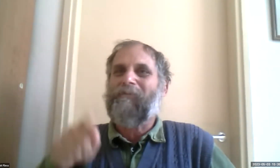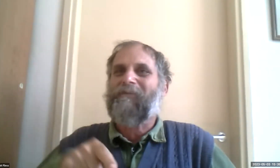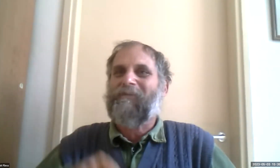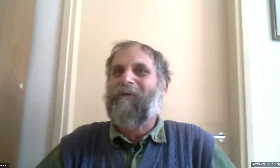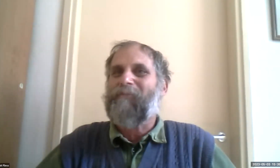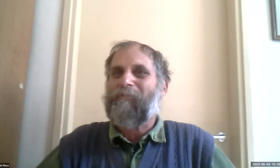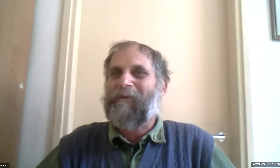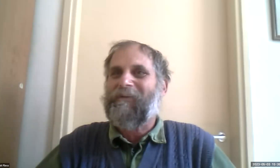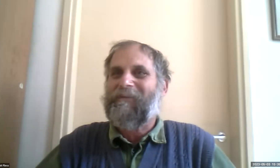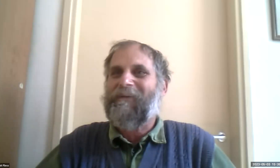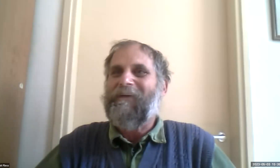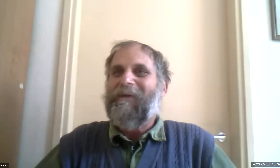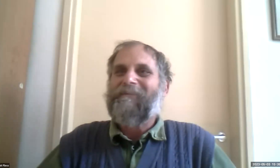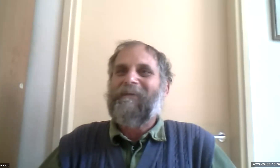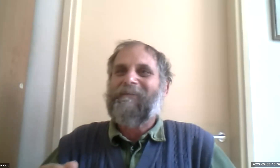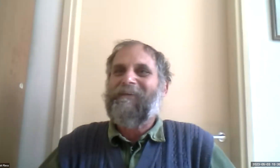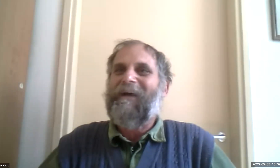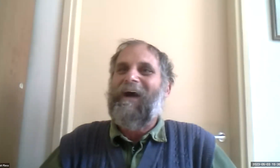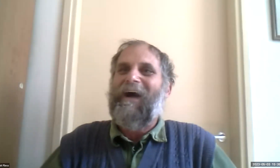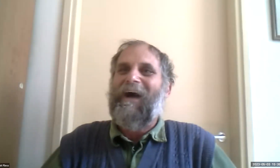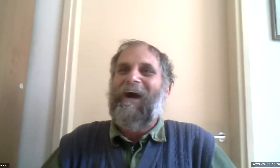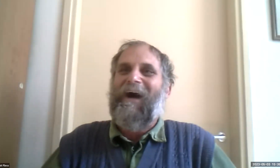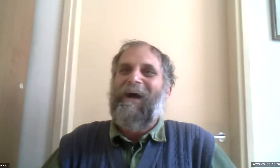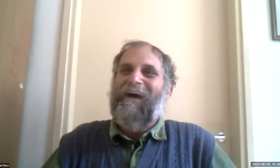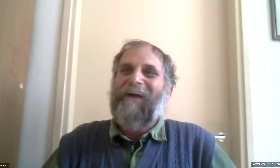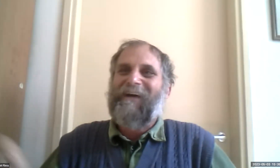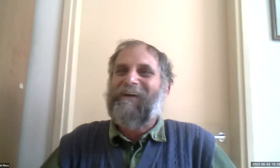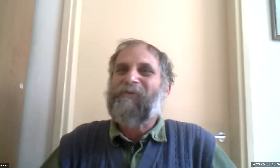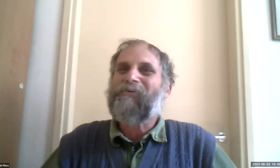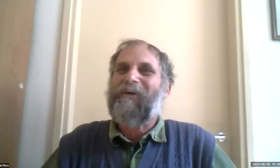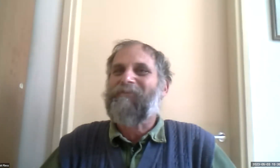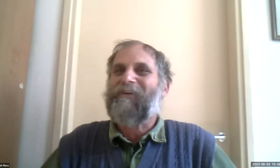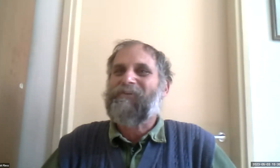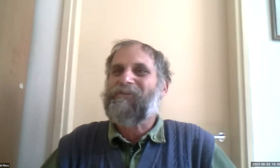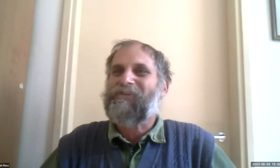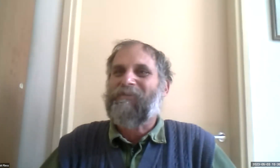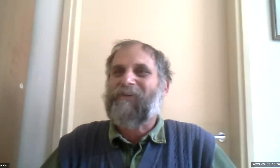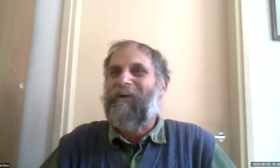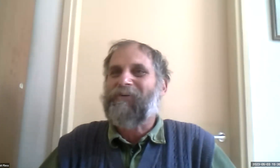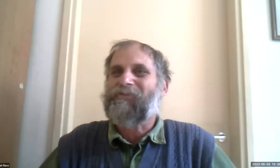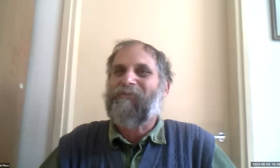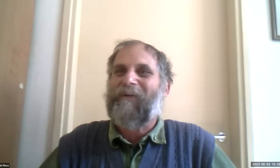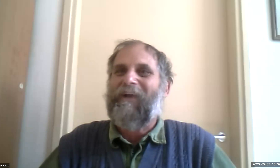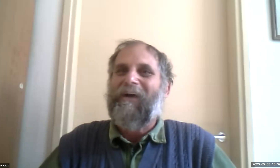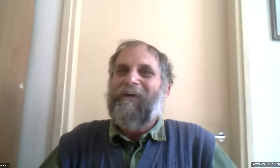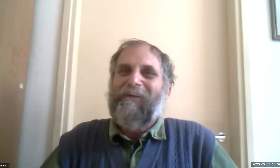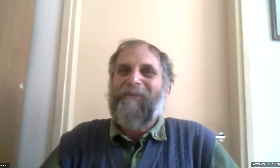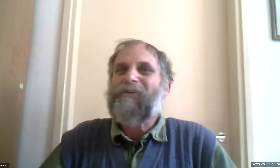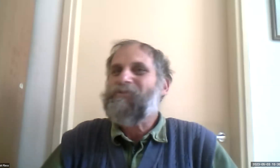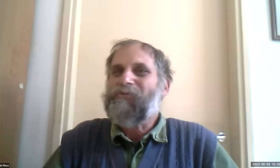מציע מבחינתי זה שיא הדקנות החברצית שאפשר לחשוב עליה כי אם מישהו